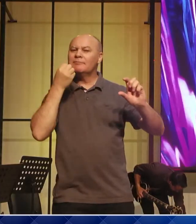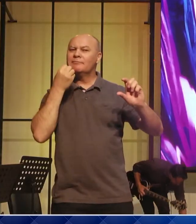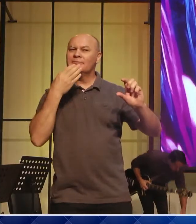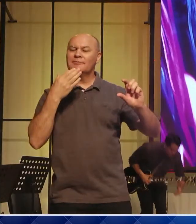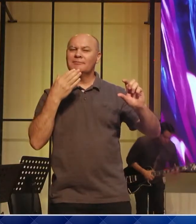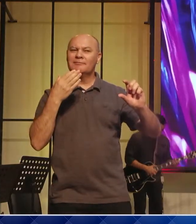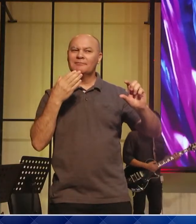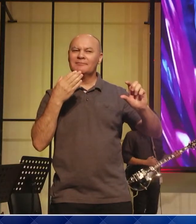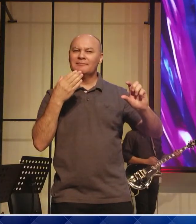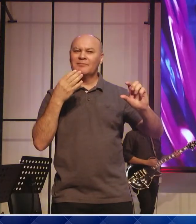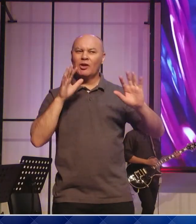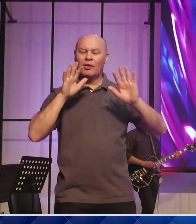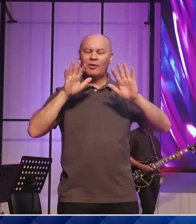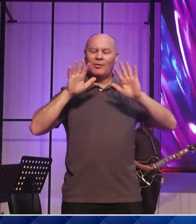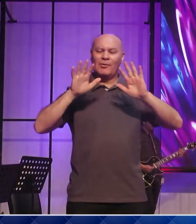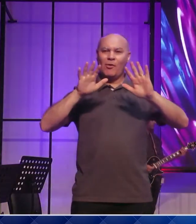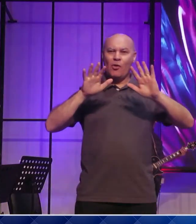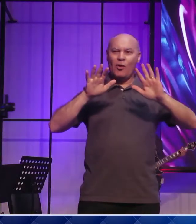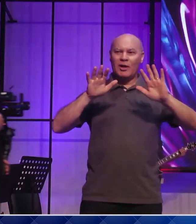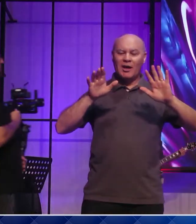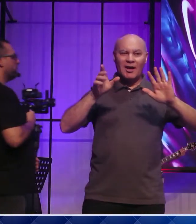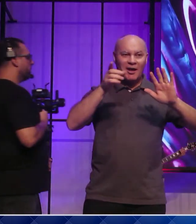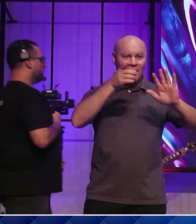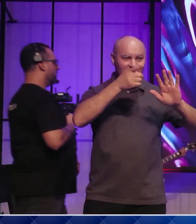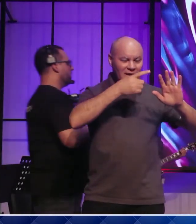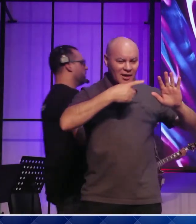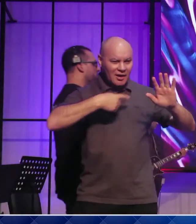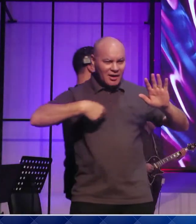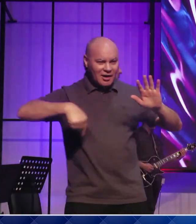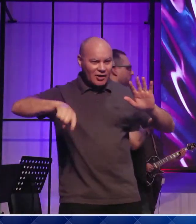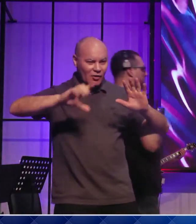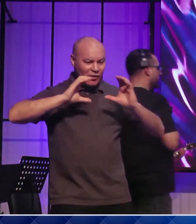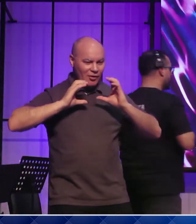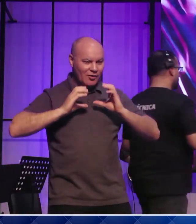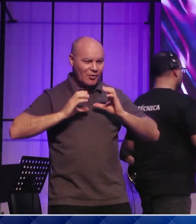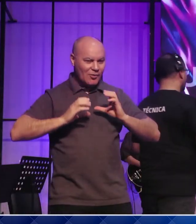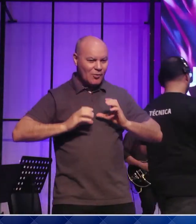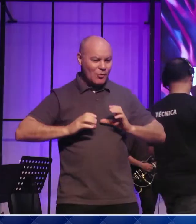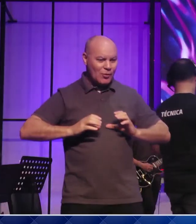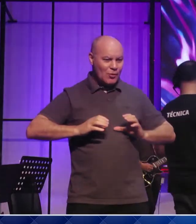Somos corpo, assim bem ajustado,